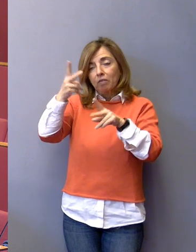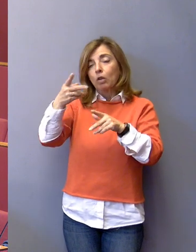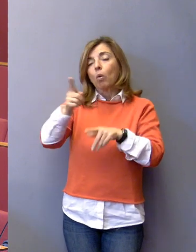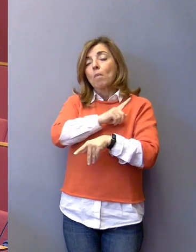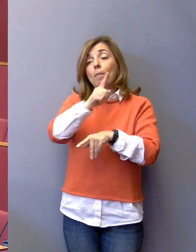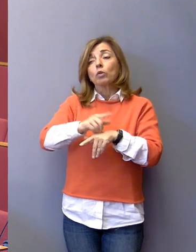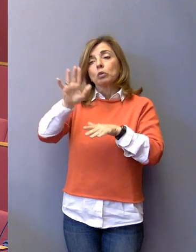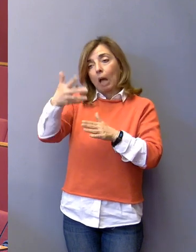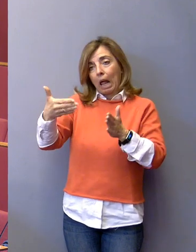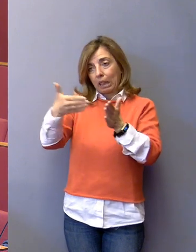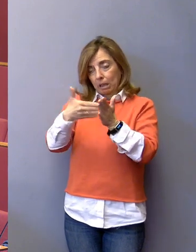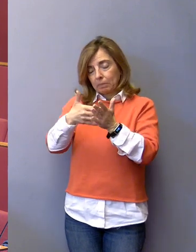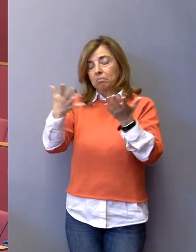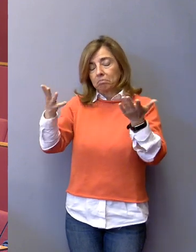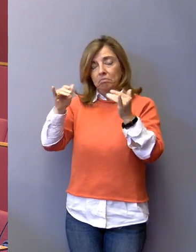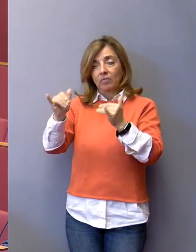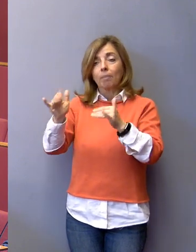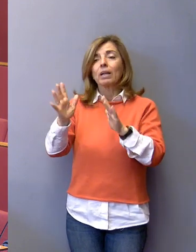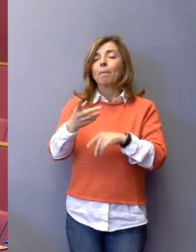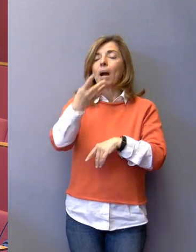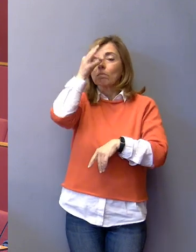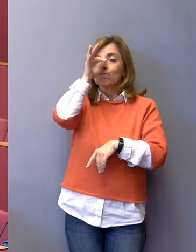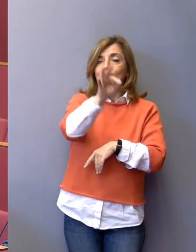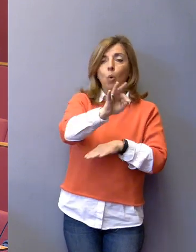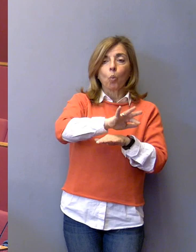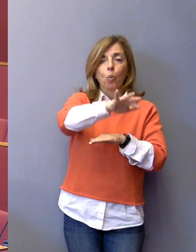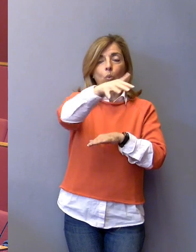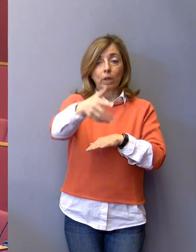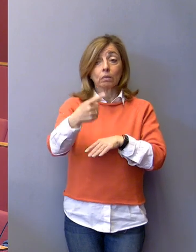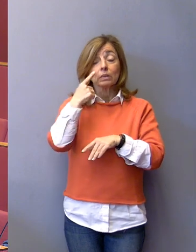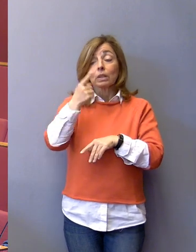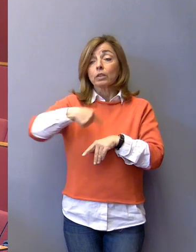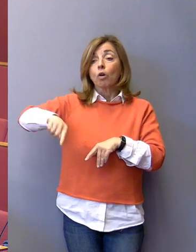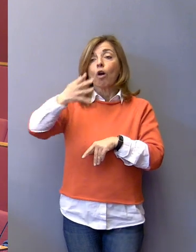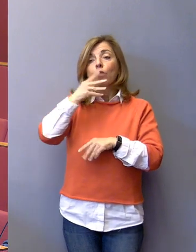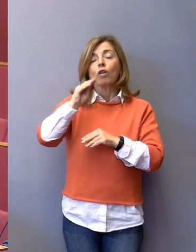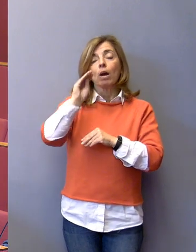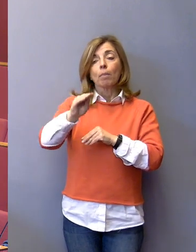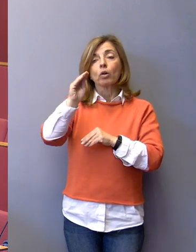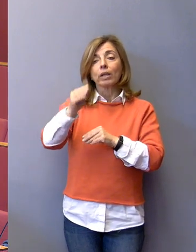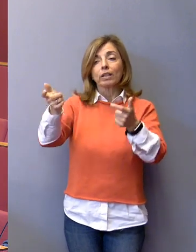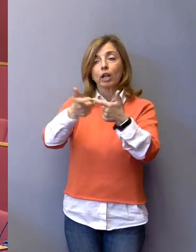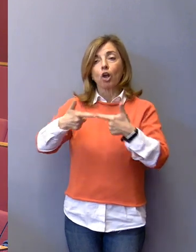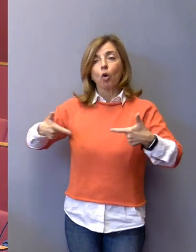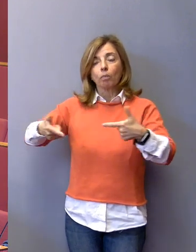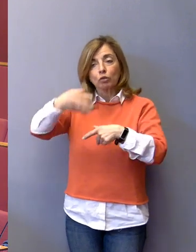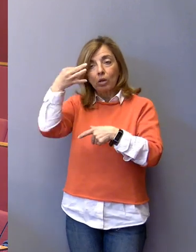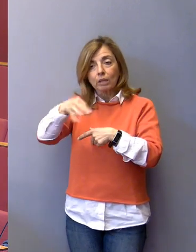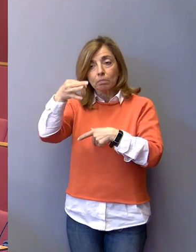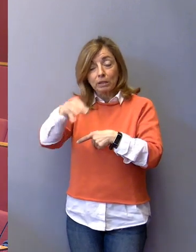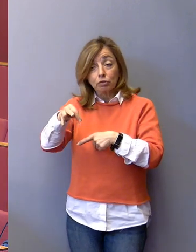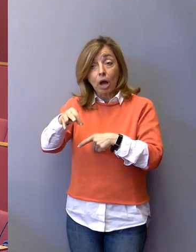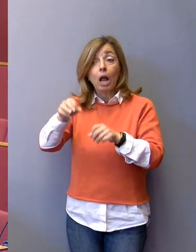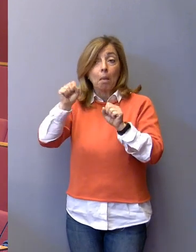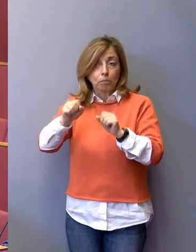parte sta che se noi avessimo voluto chiedere una commissione ad hoc Allora avremmo fatto in maniera tradizionale lo abbiamo fatto e non sarà risposta sei mesi fa